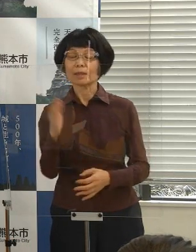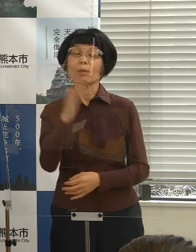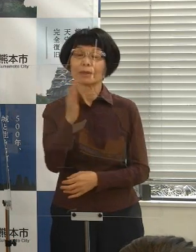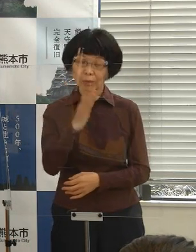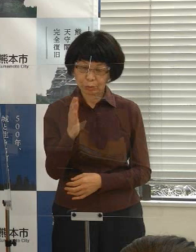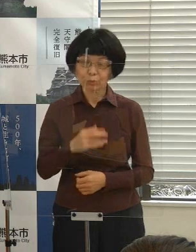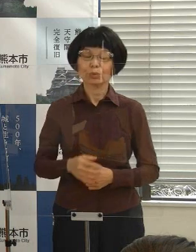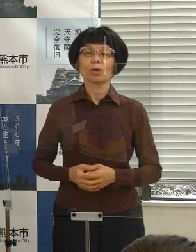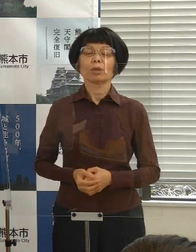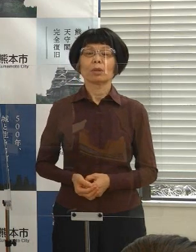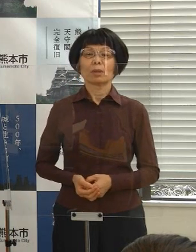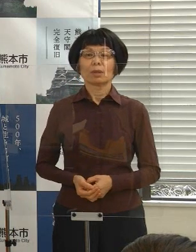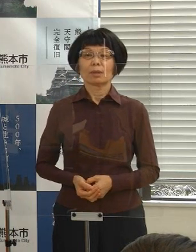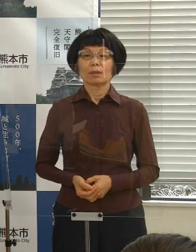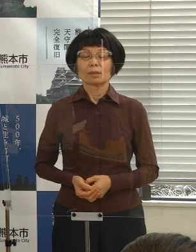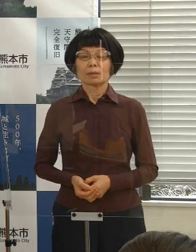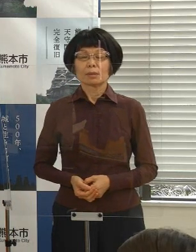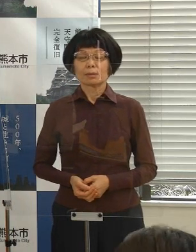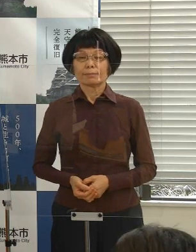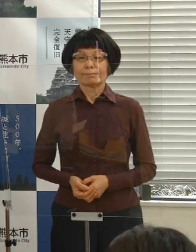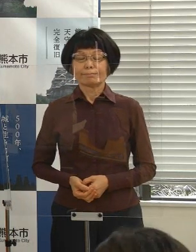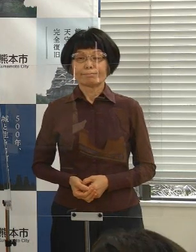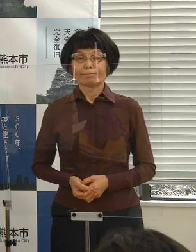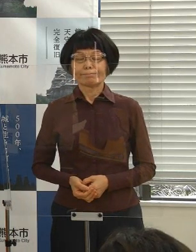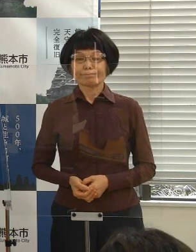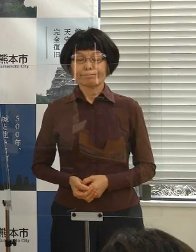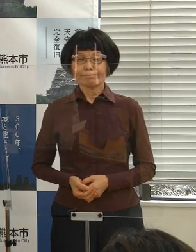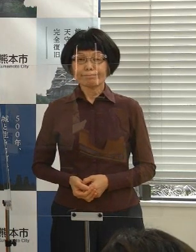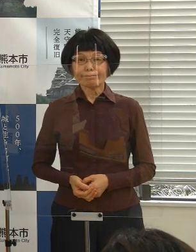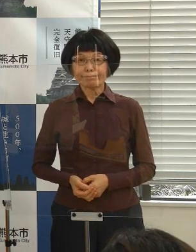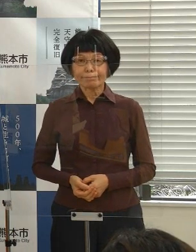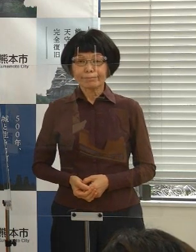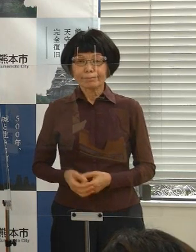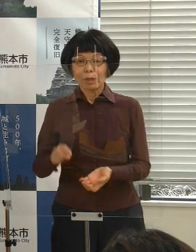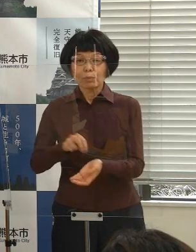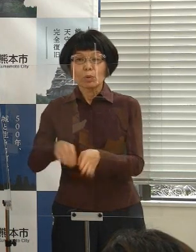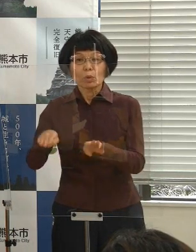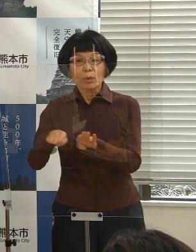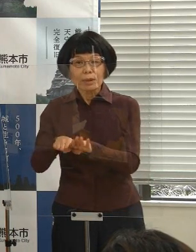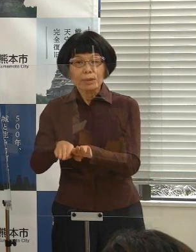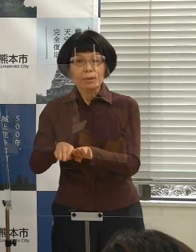ね、そういった、もう病院としても本当に、